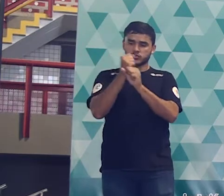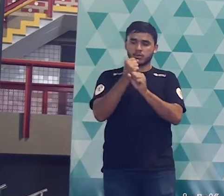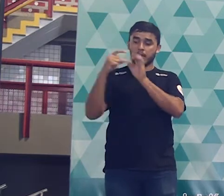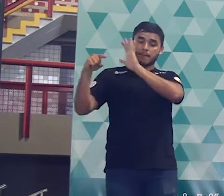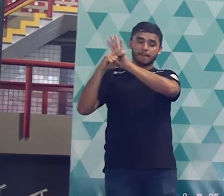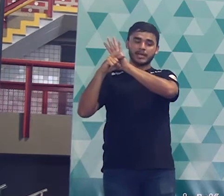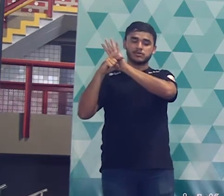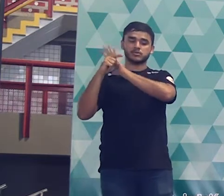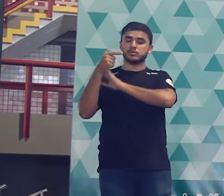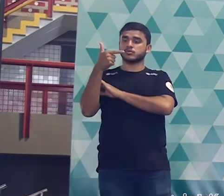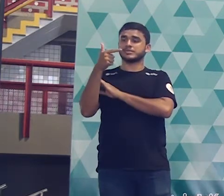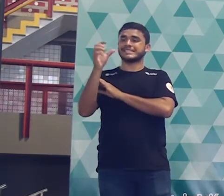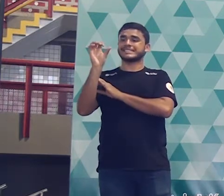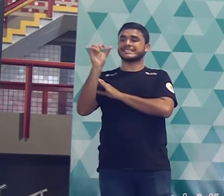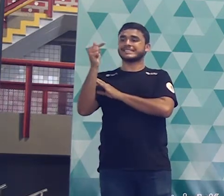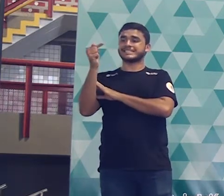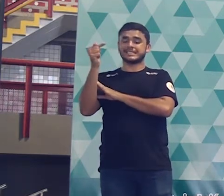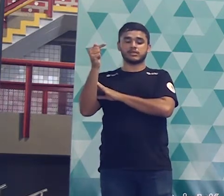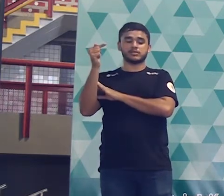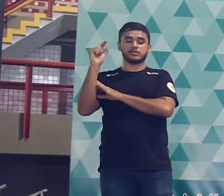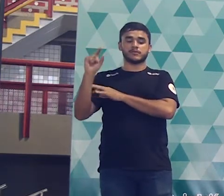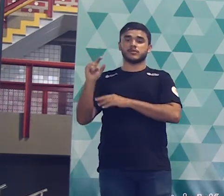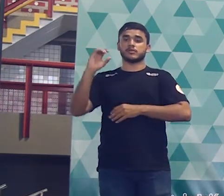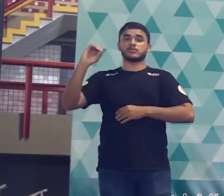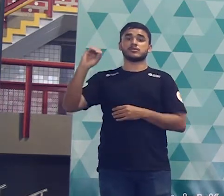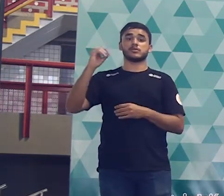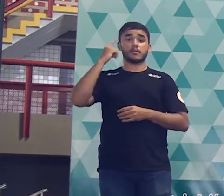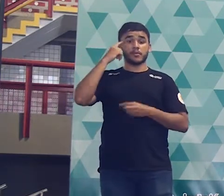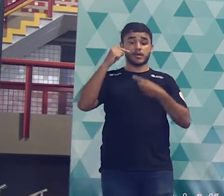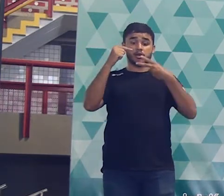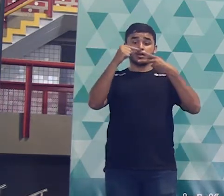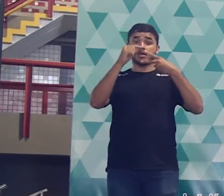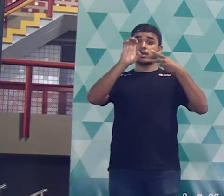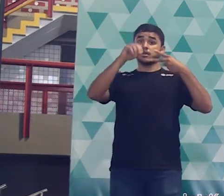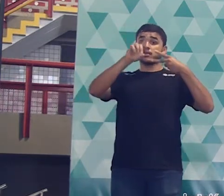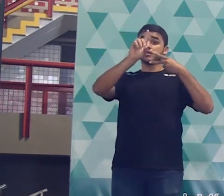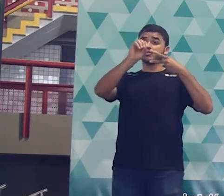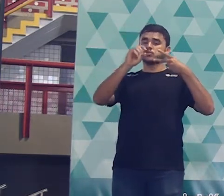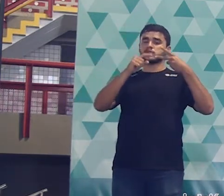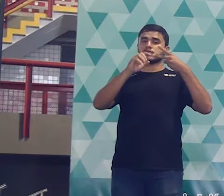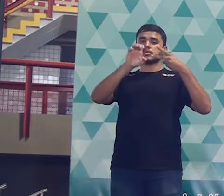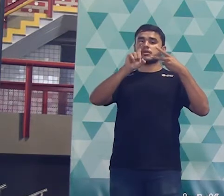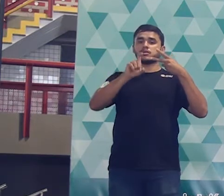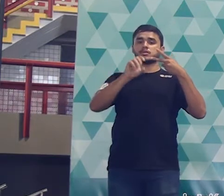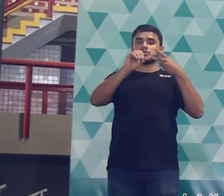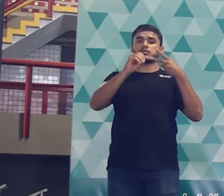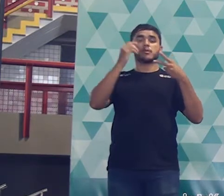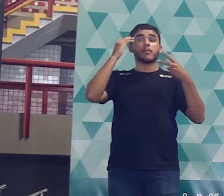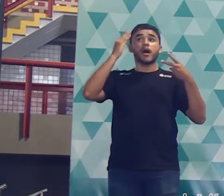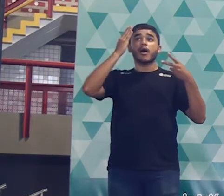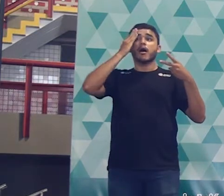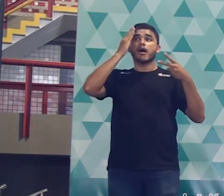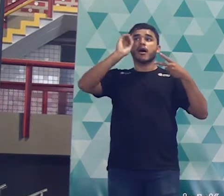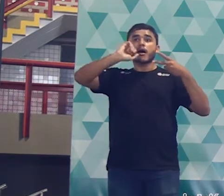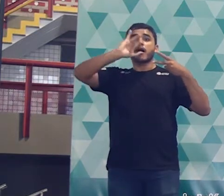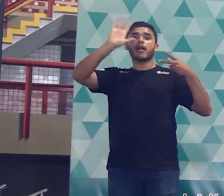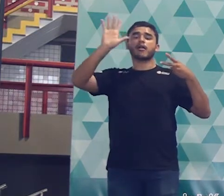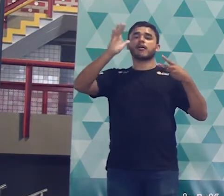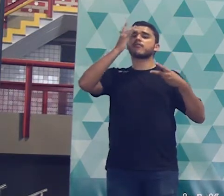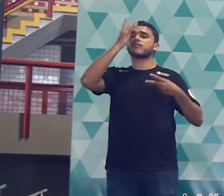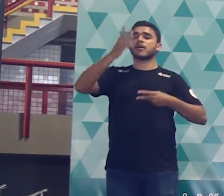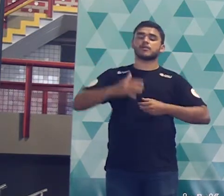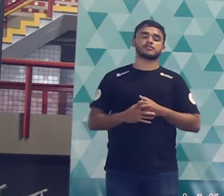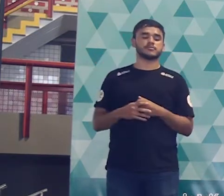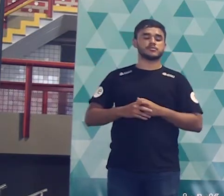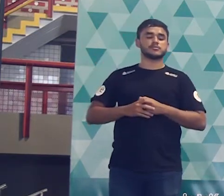galerinha. Porque se você lembrar que o que é endo e o que é exo, já fica muita coisa fácil. Um monte de coisa já fica bem mais fácil.